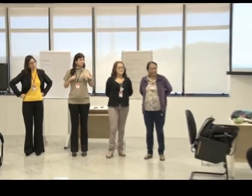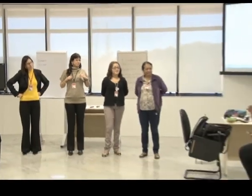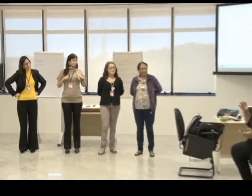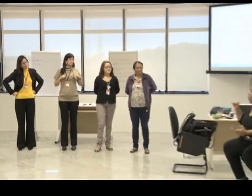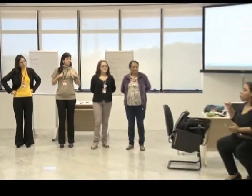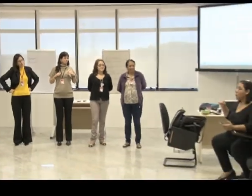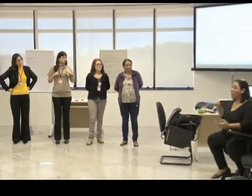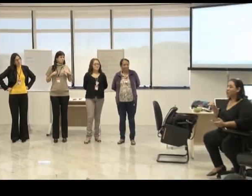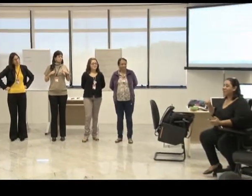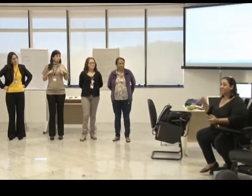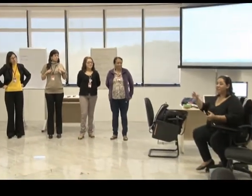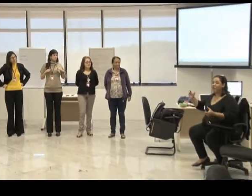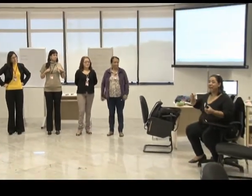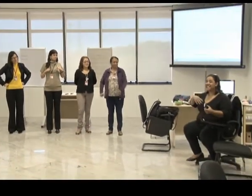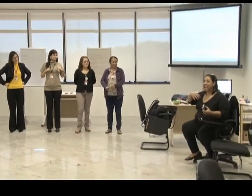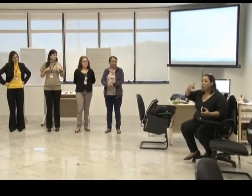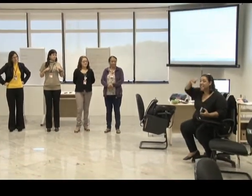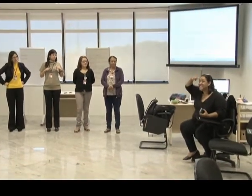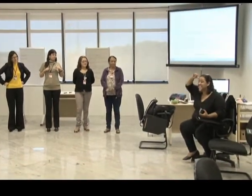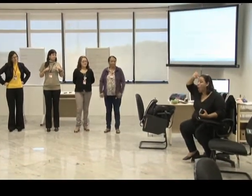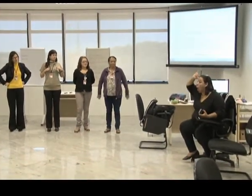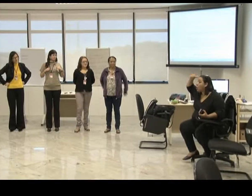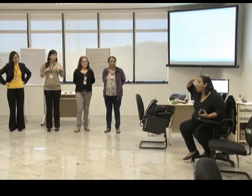todo mundo que estiver fazendo assim, ó.